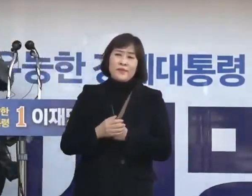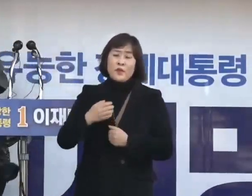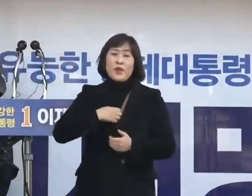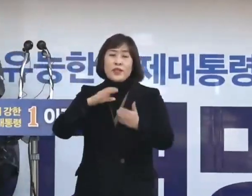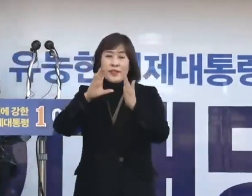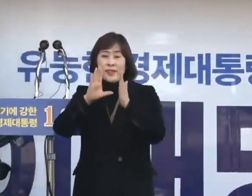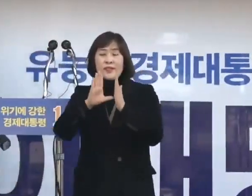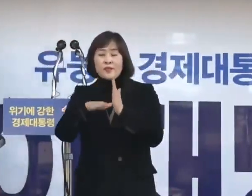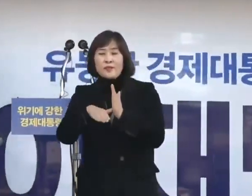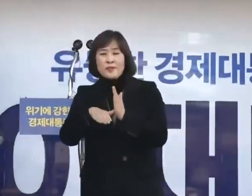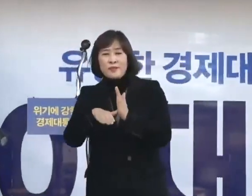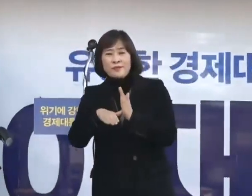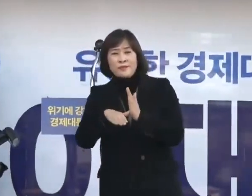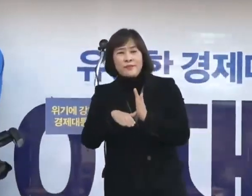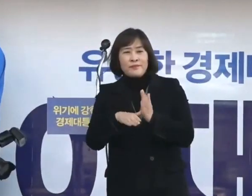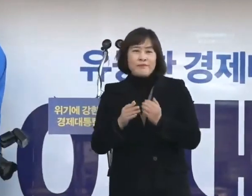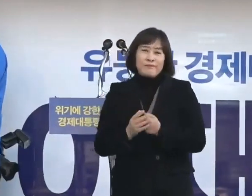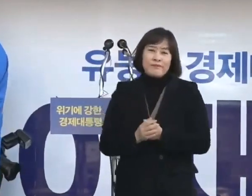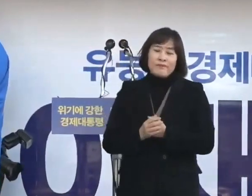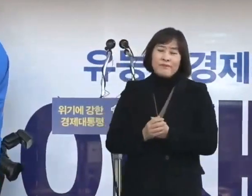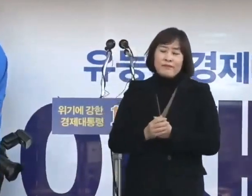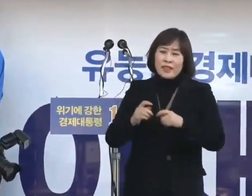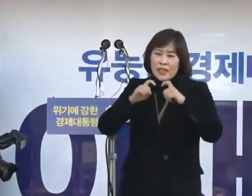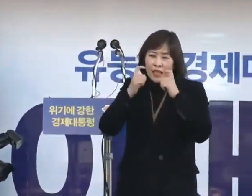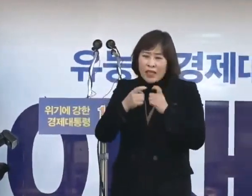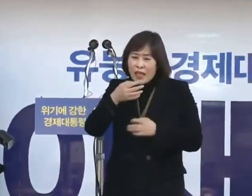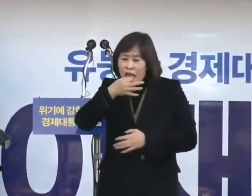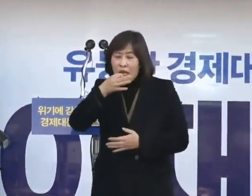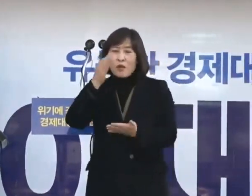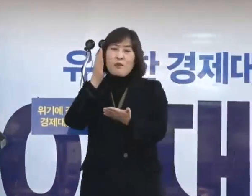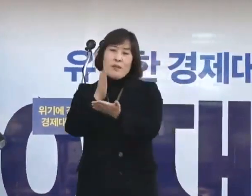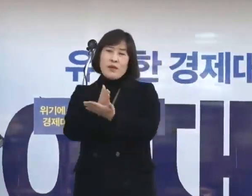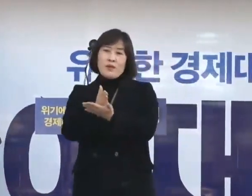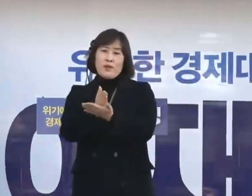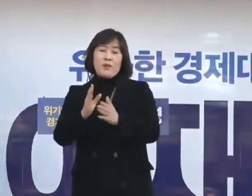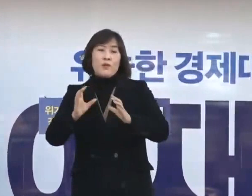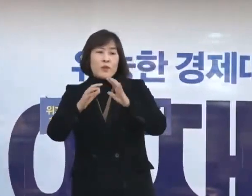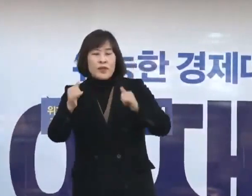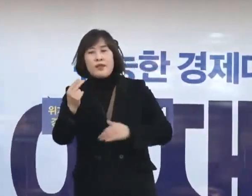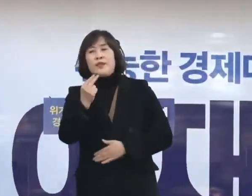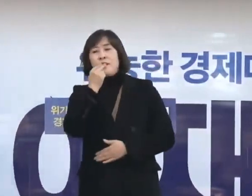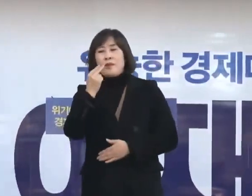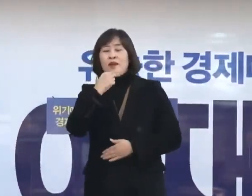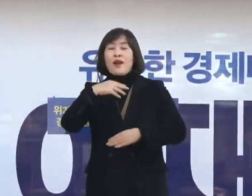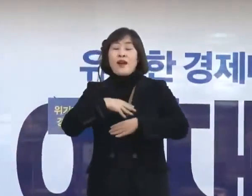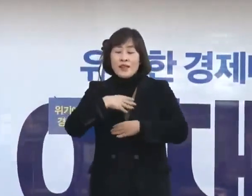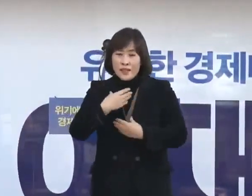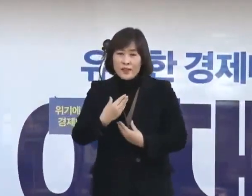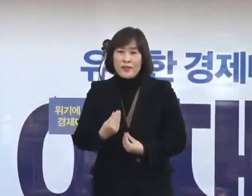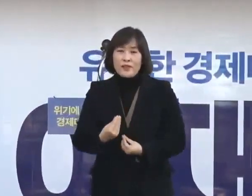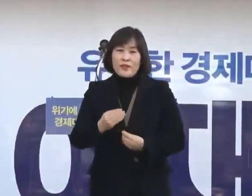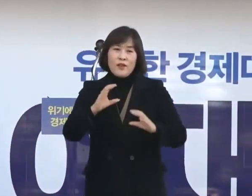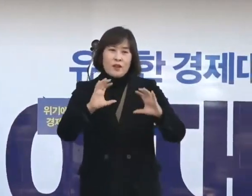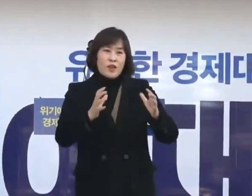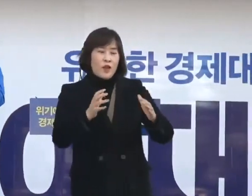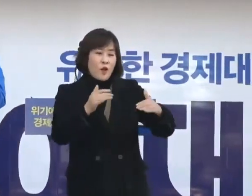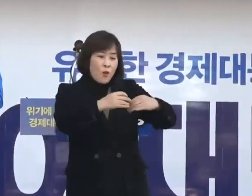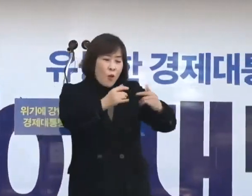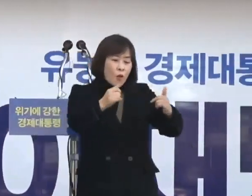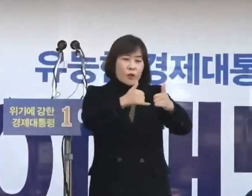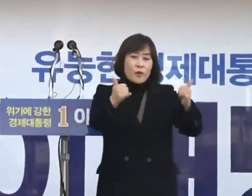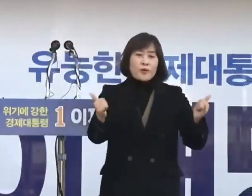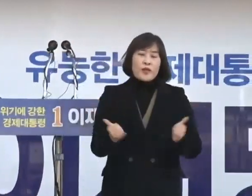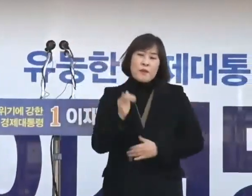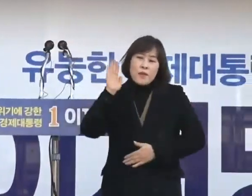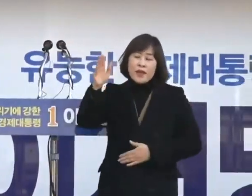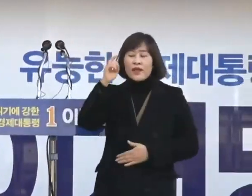위기의 시대에는 사적 이익이 아니라 국민의 생명과 안전, 국가 공동체의